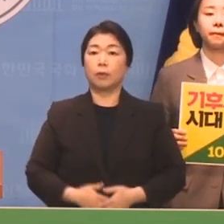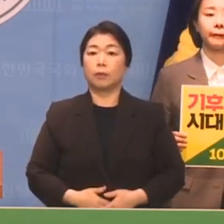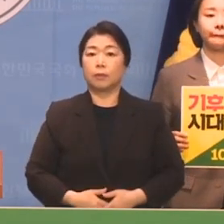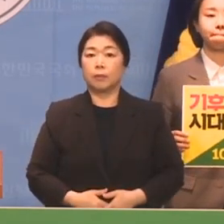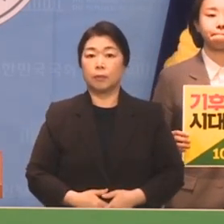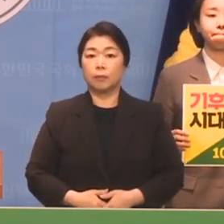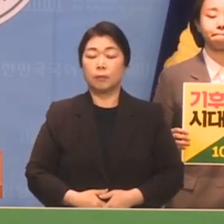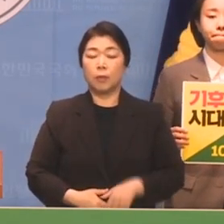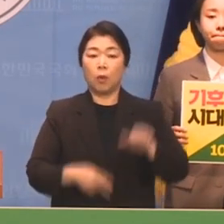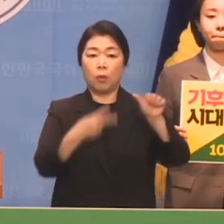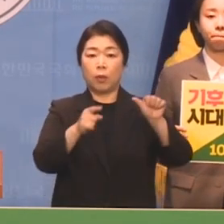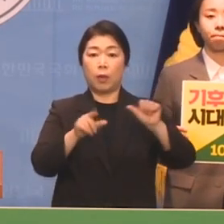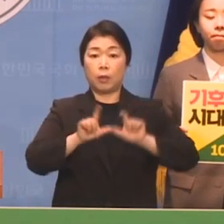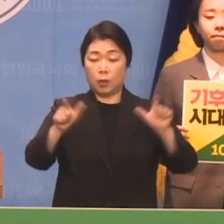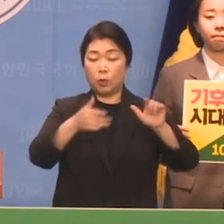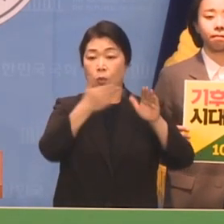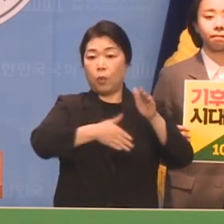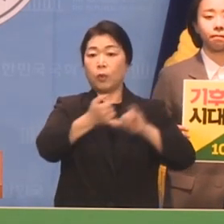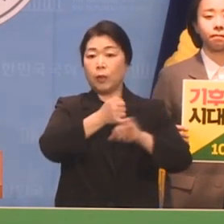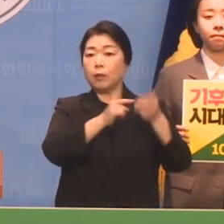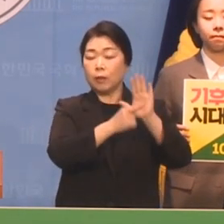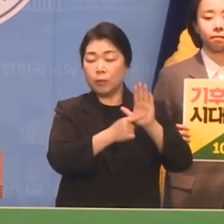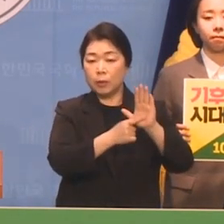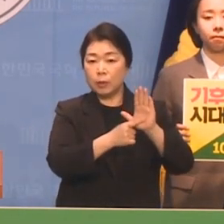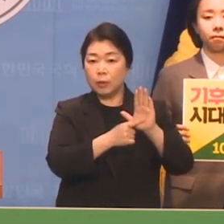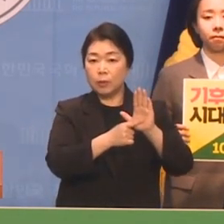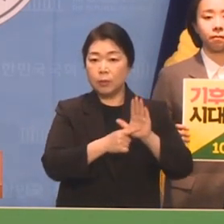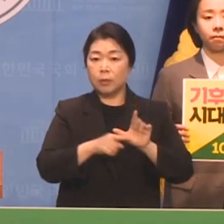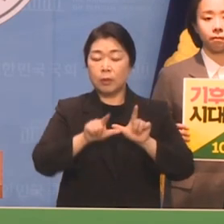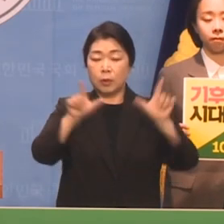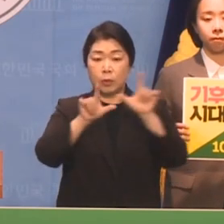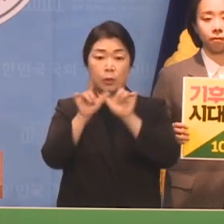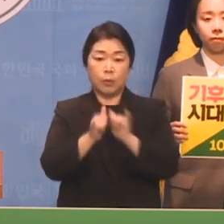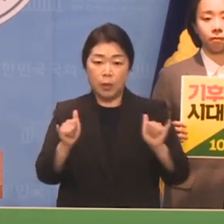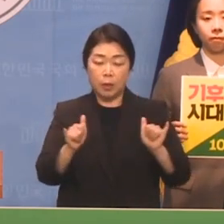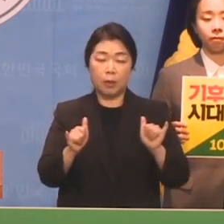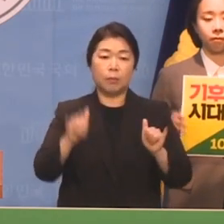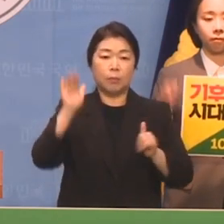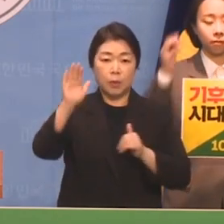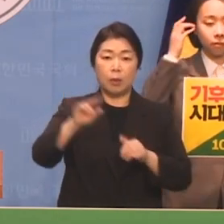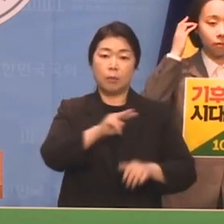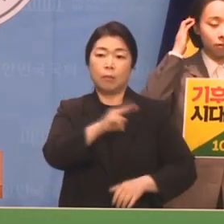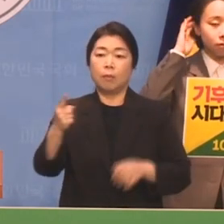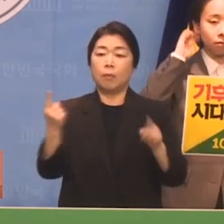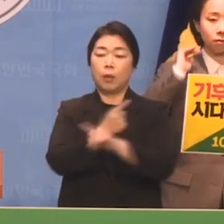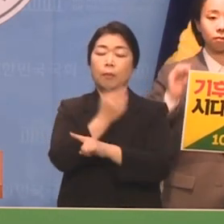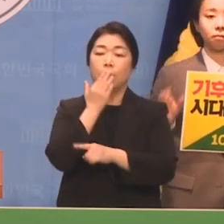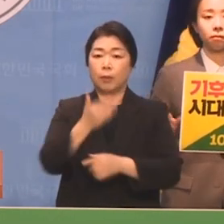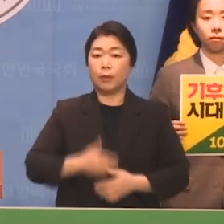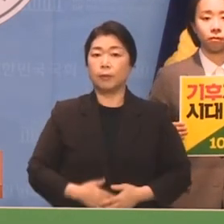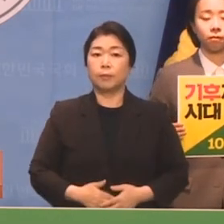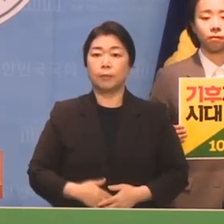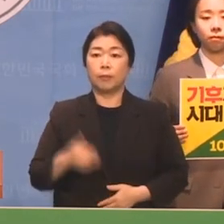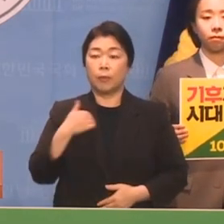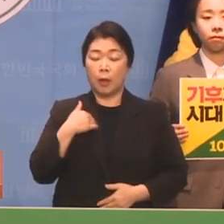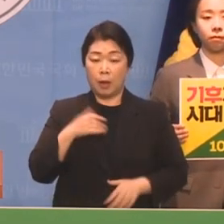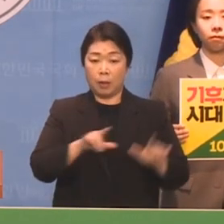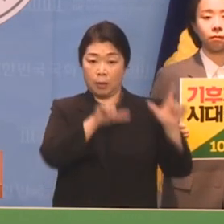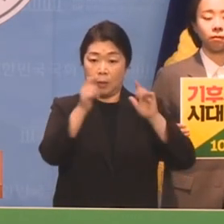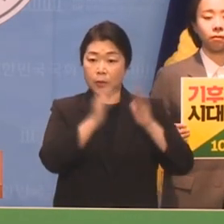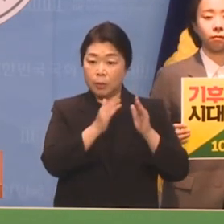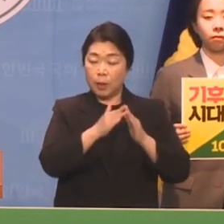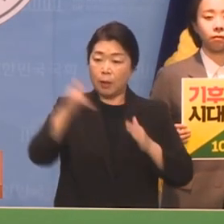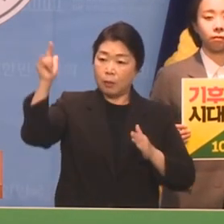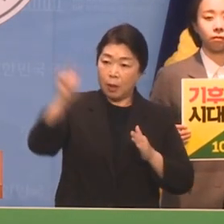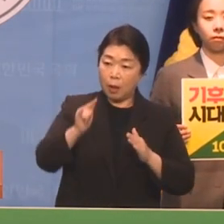녹색정의당의 5대 기후 공약으로 기후 시민의 삶과 미래를 바꿀 수 있습니다. 내가 사는 집에